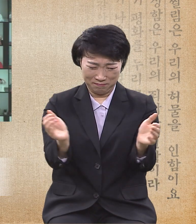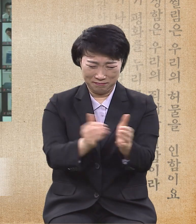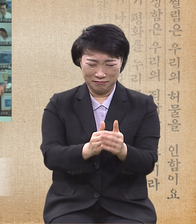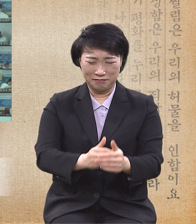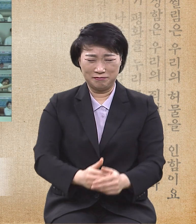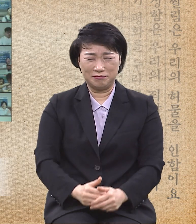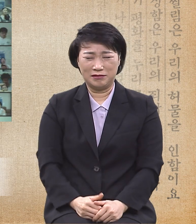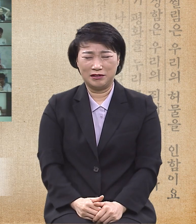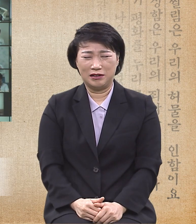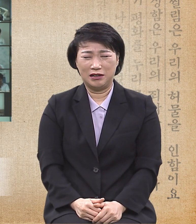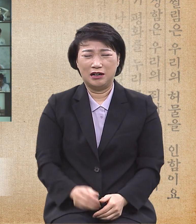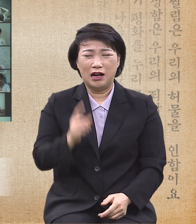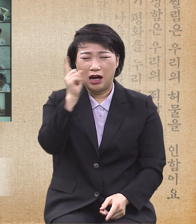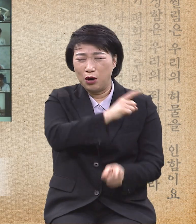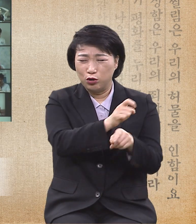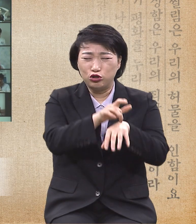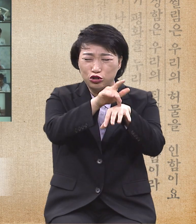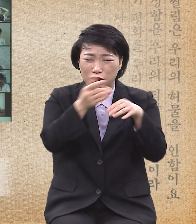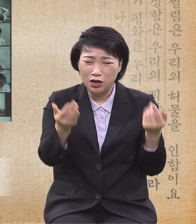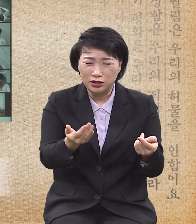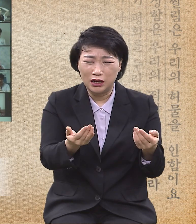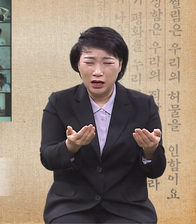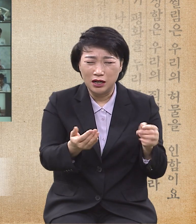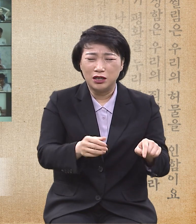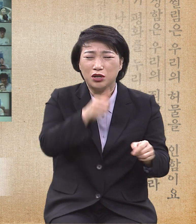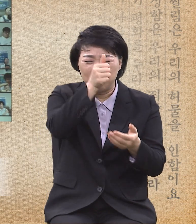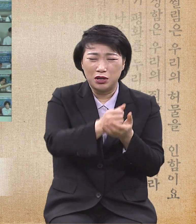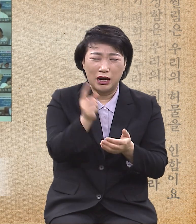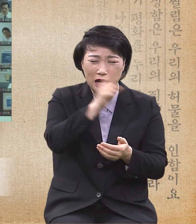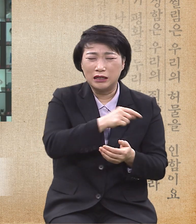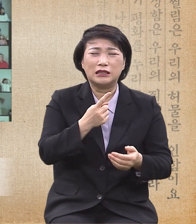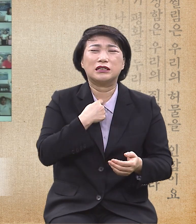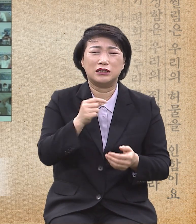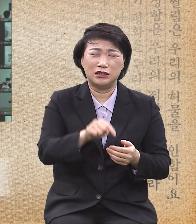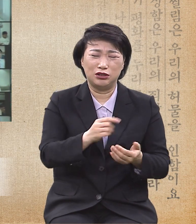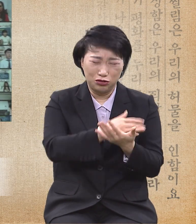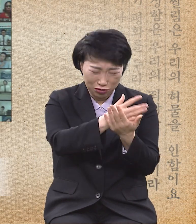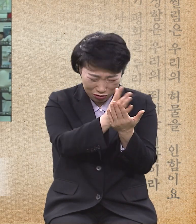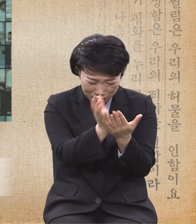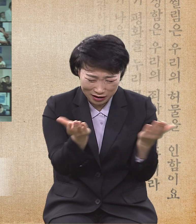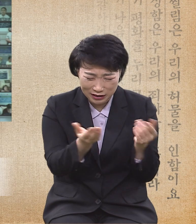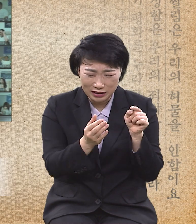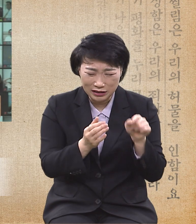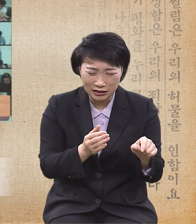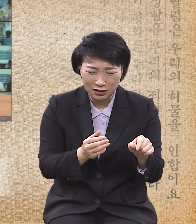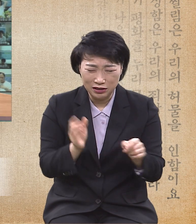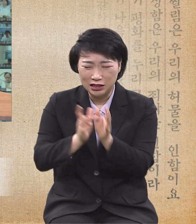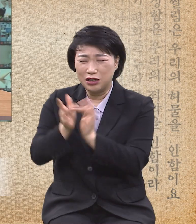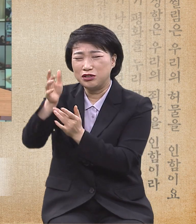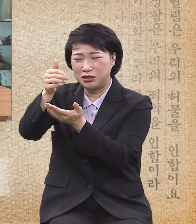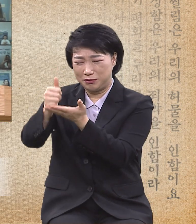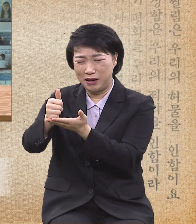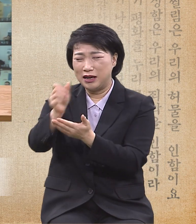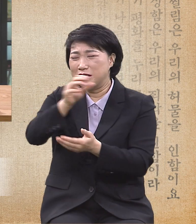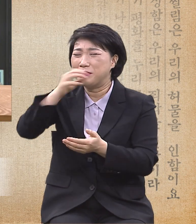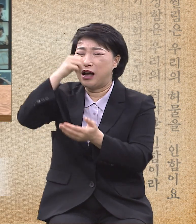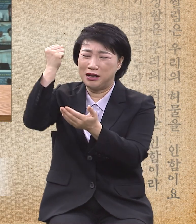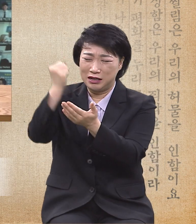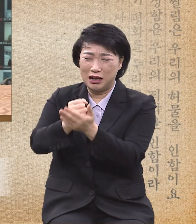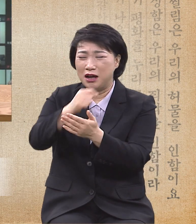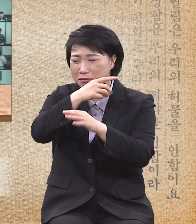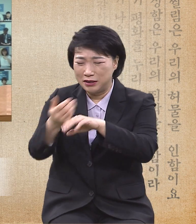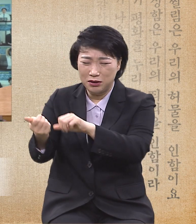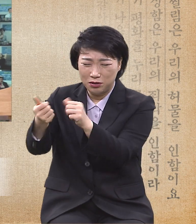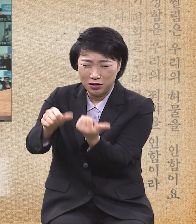돼. 마귀 사탄 귀신 죄악들이 저질러진 이 수많은 것들이 예수 그리스도의 십자가의